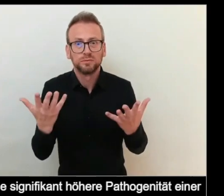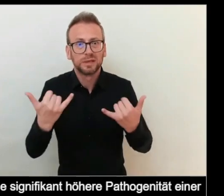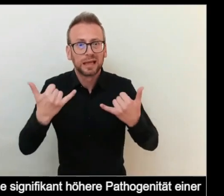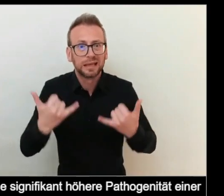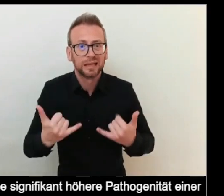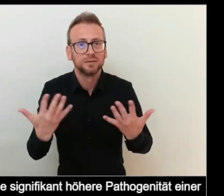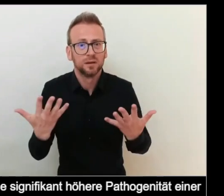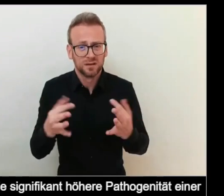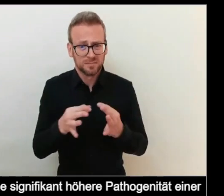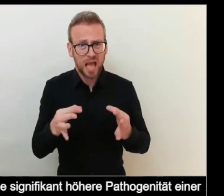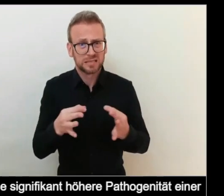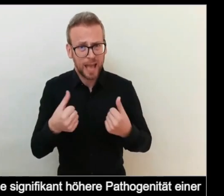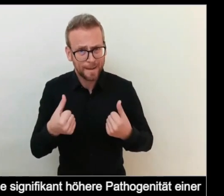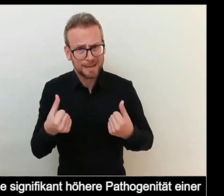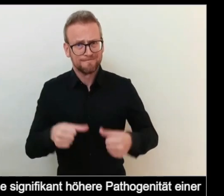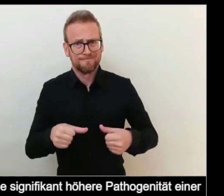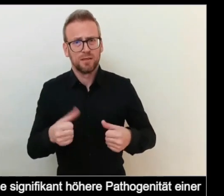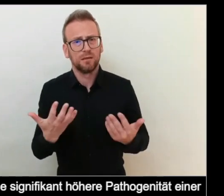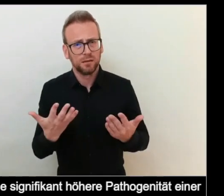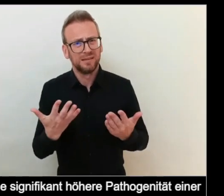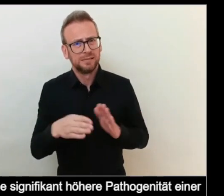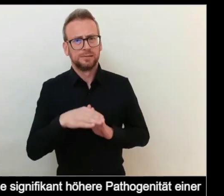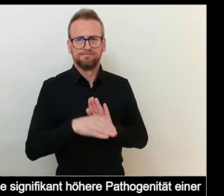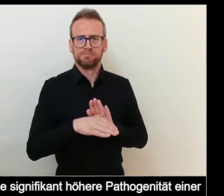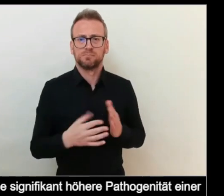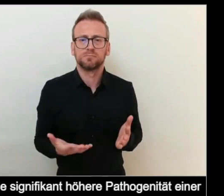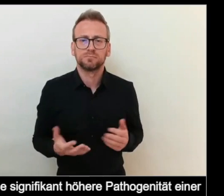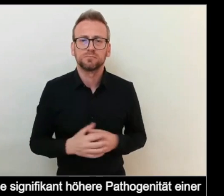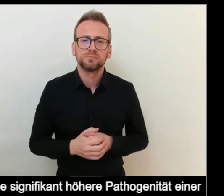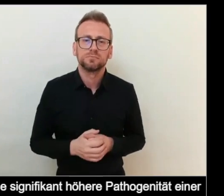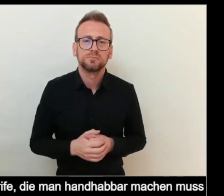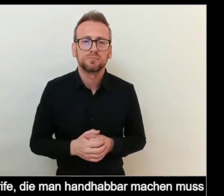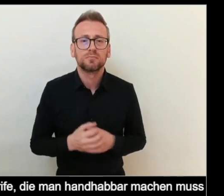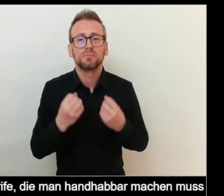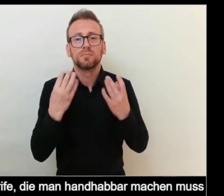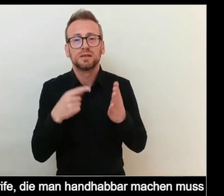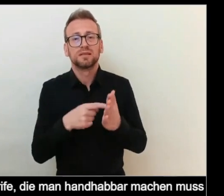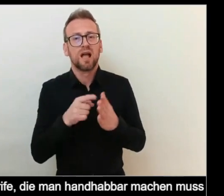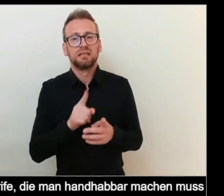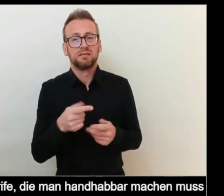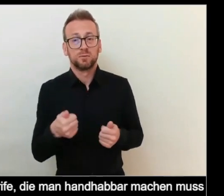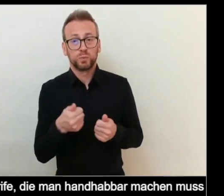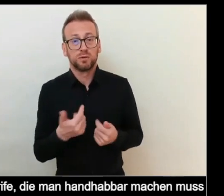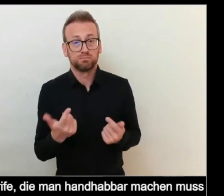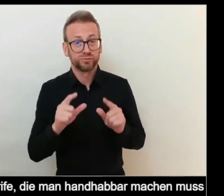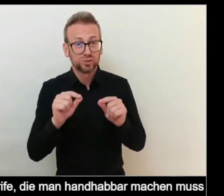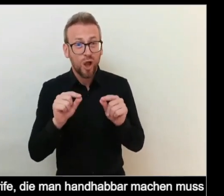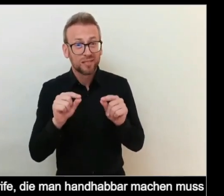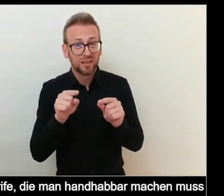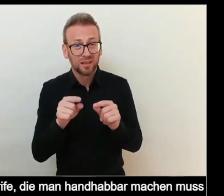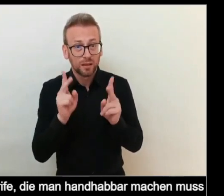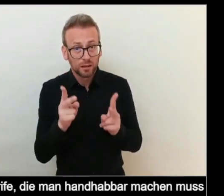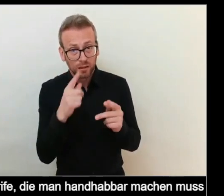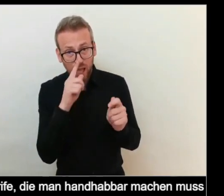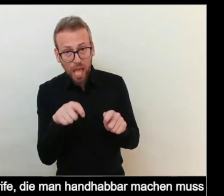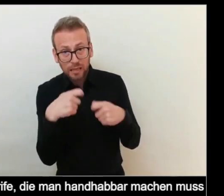der Bundesgesundheitsminister hat heute ja auch die Länder gebeten, von der Übergangsregelung Gebrauch zu machen, die es noch gibt